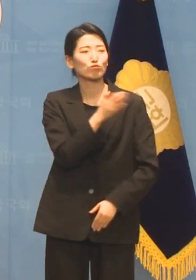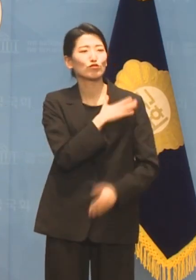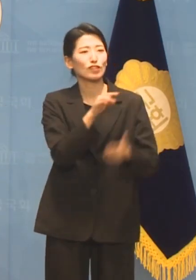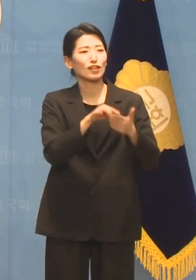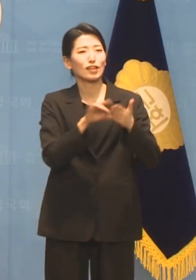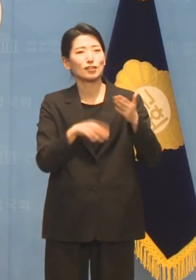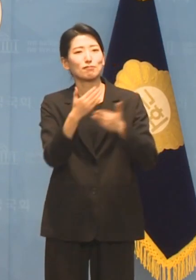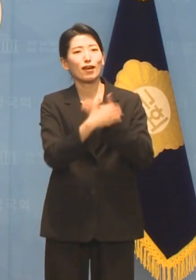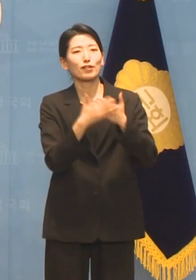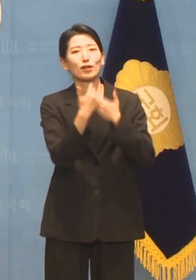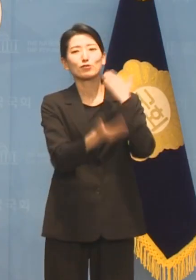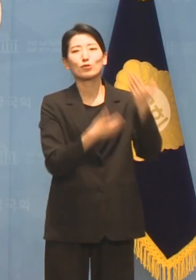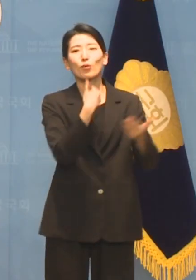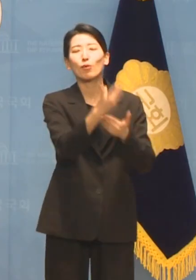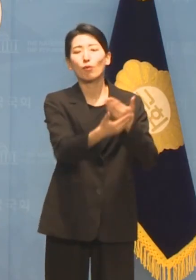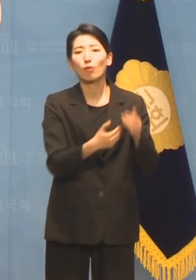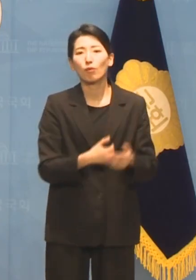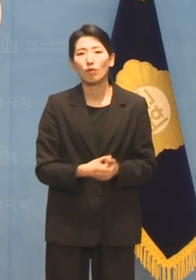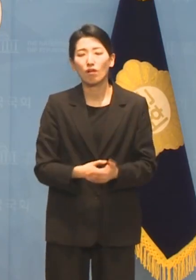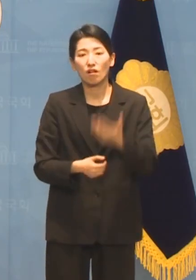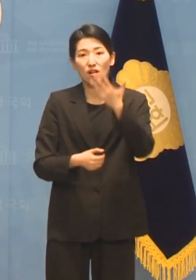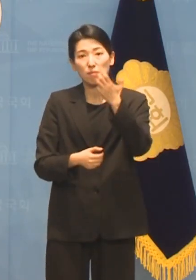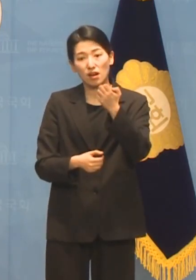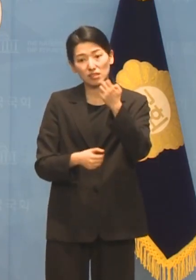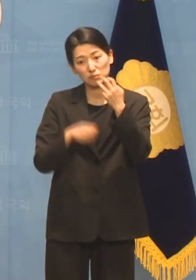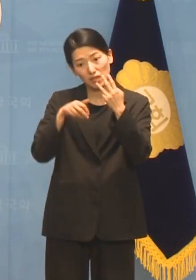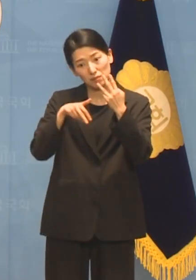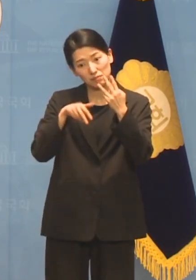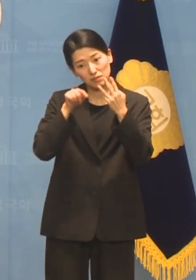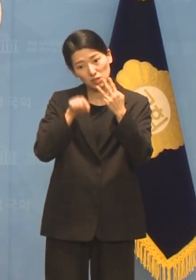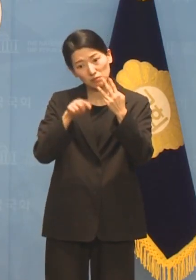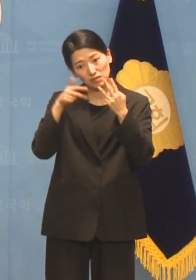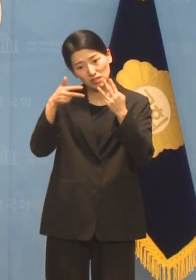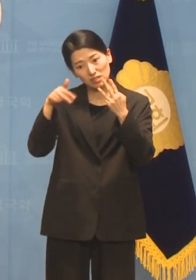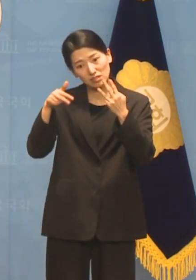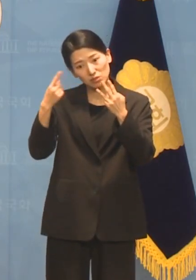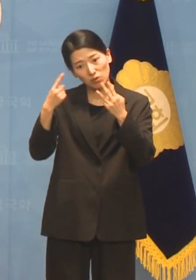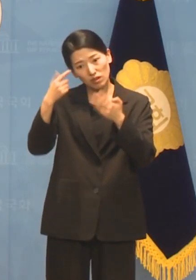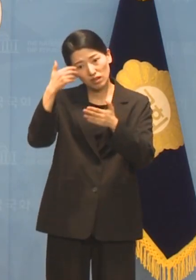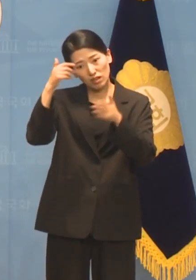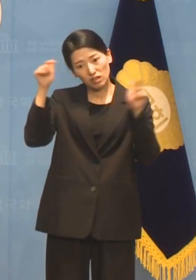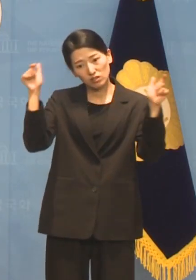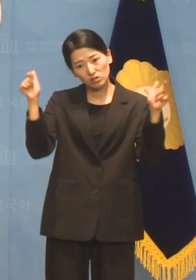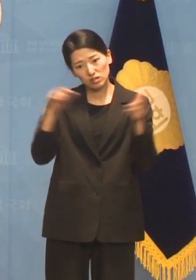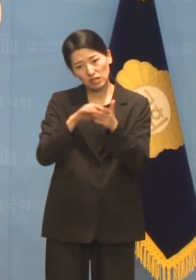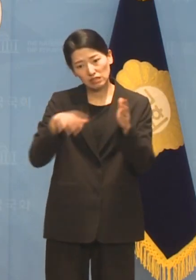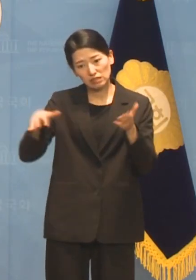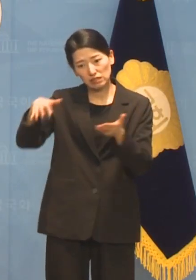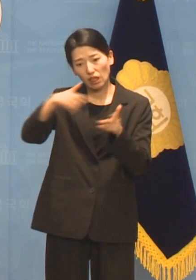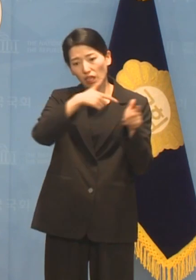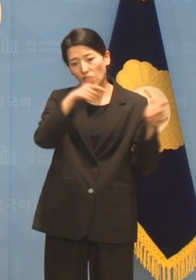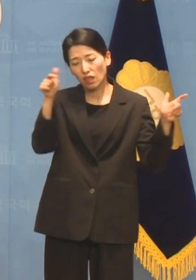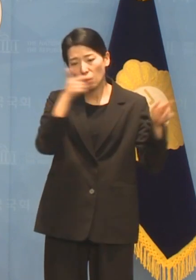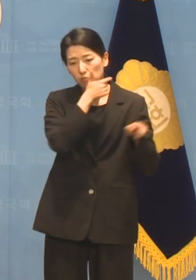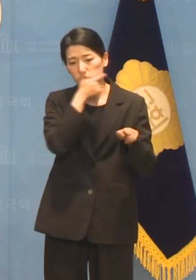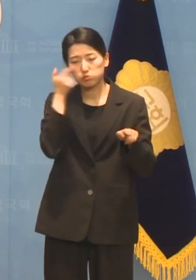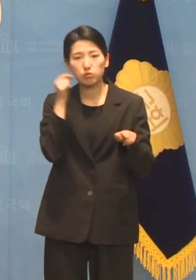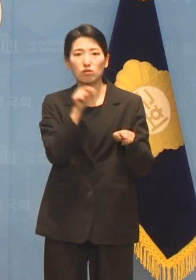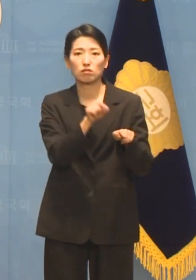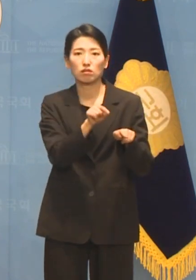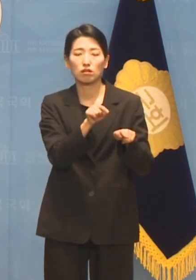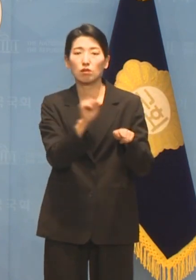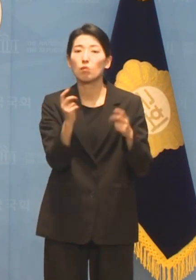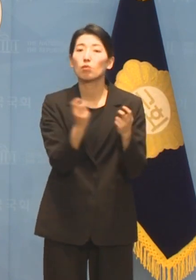5년간 83.7조 원에 감소할 것으로 전망됩니다. 그 감세 효과는 결국 미래의 차기